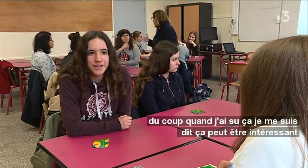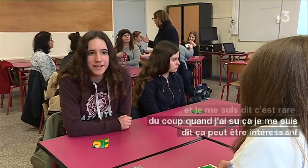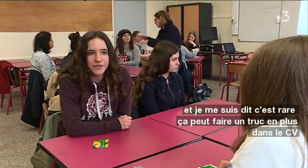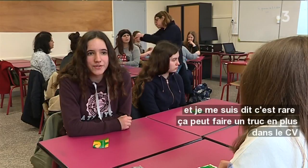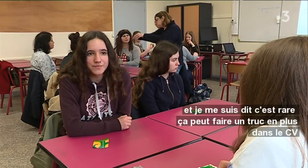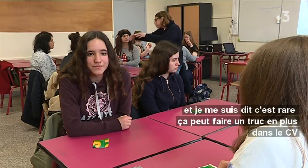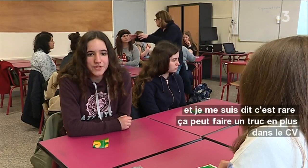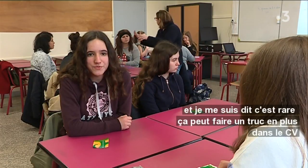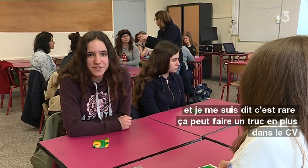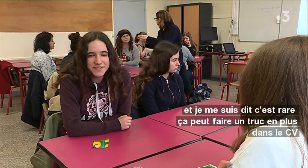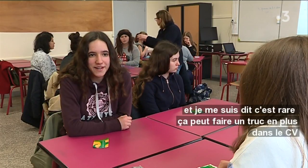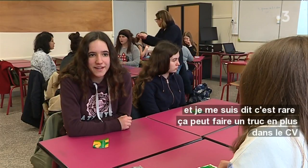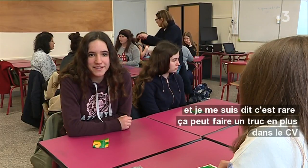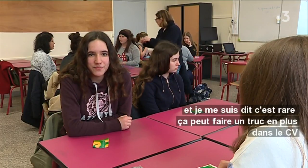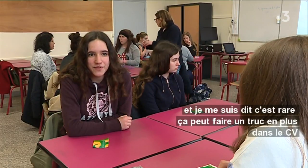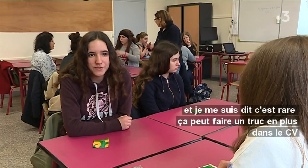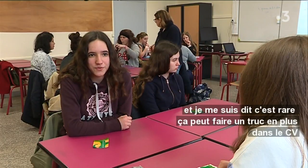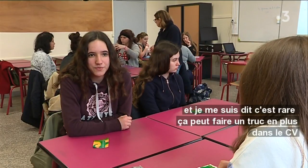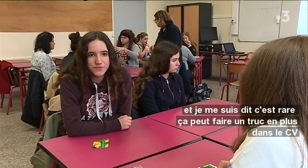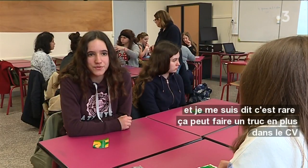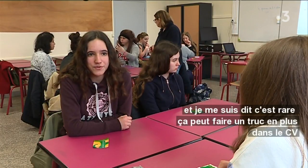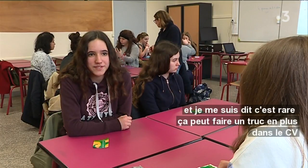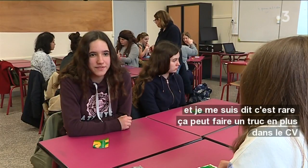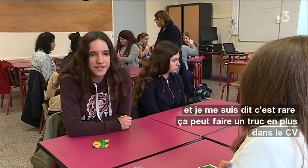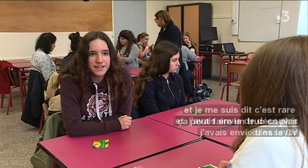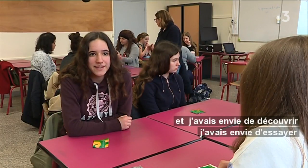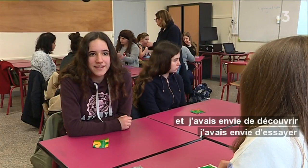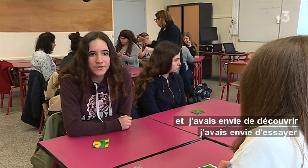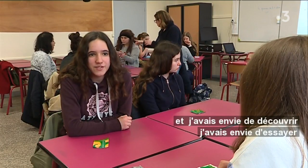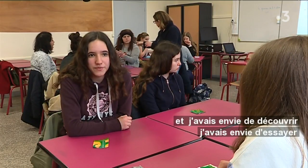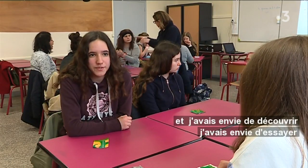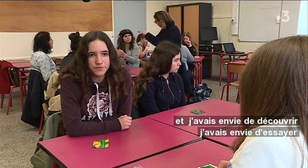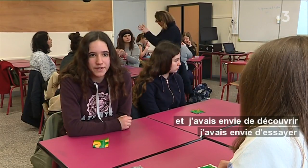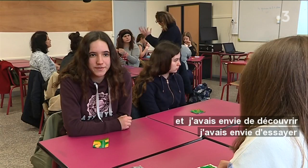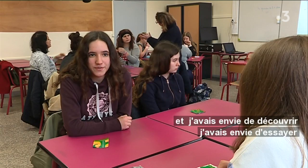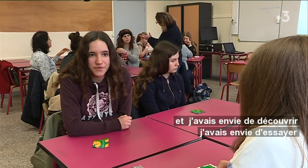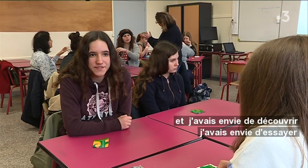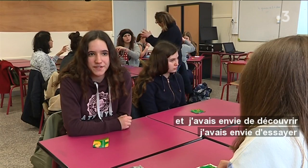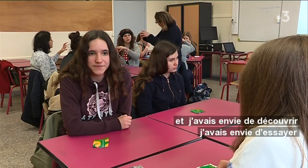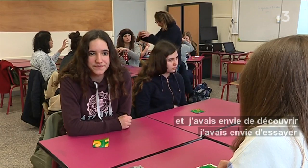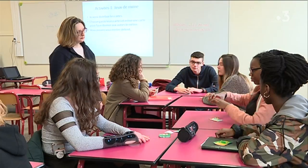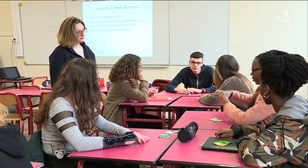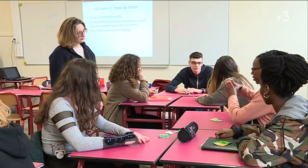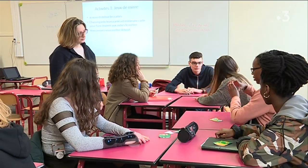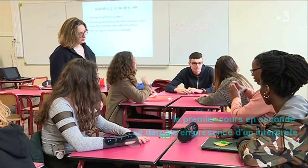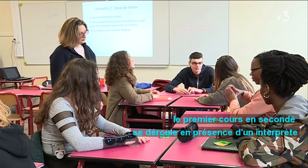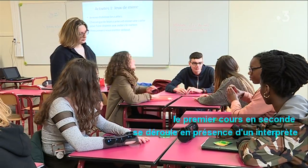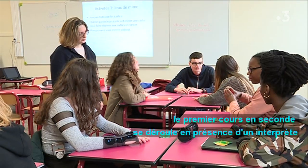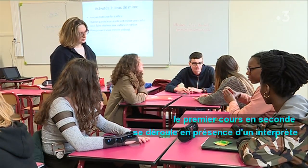Et je me suis dit c'est rare et ça peut faire un truc en plus dans le CV. Et j'avais envie de découvrir, j'avais envie d'essayer. Le premier